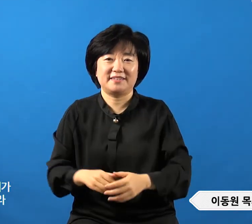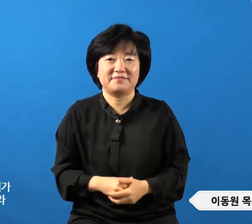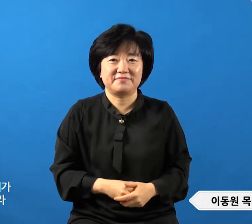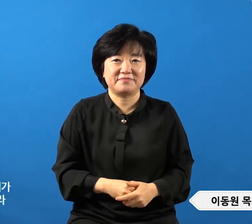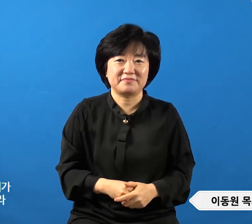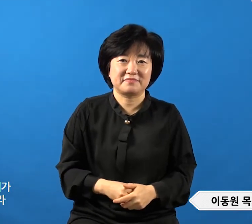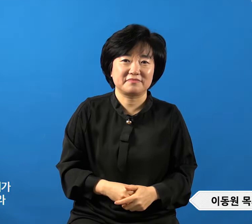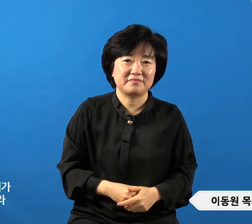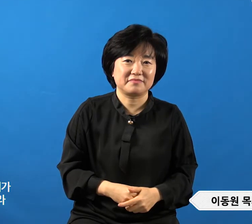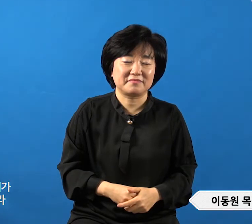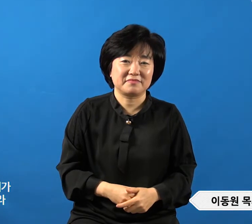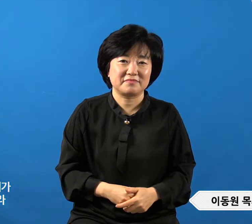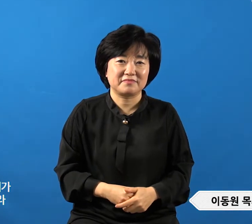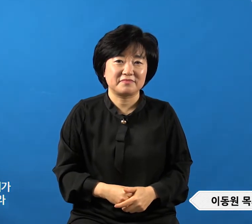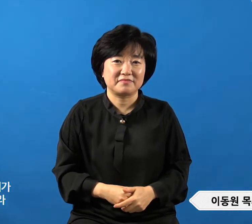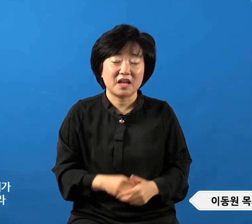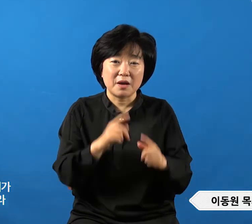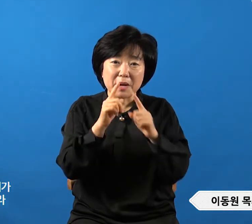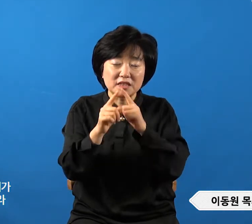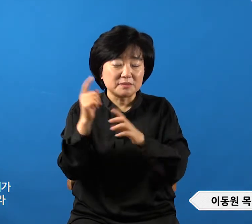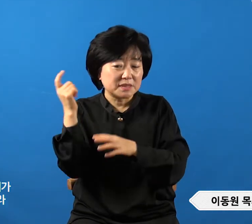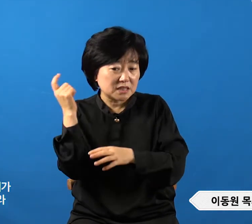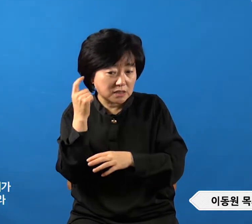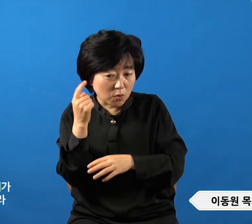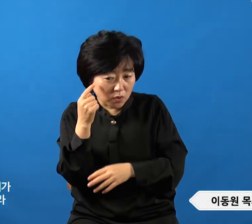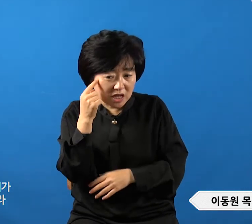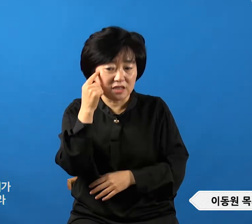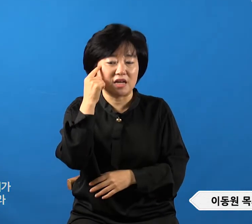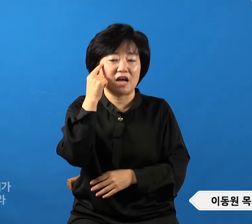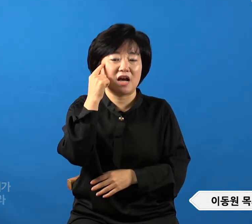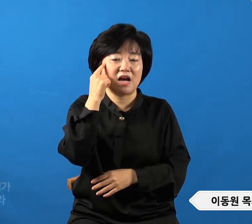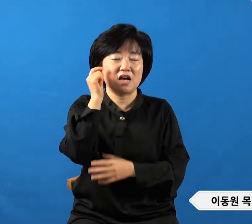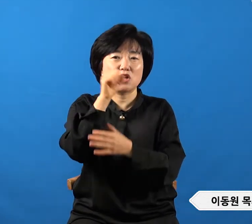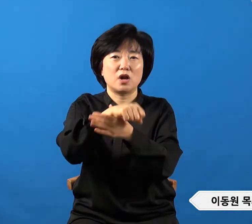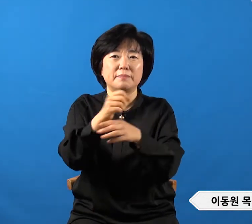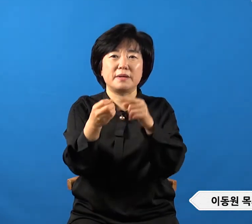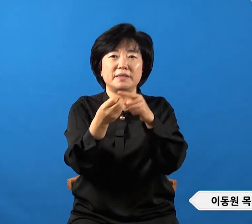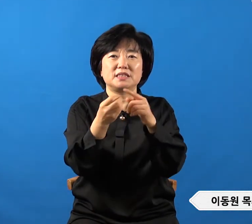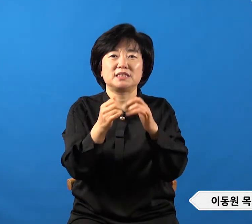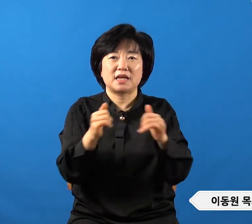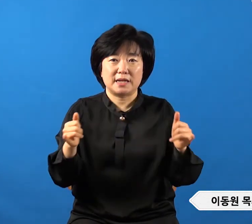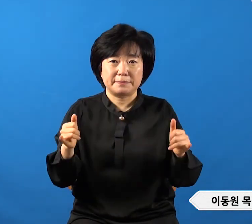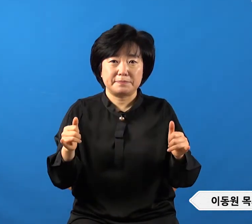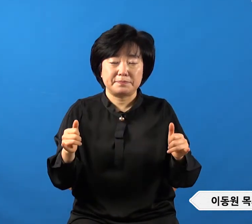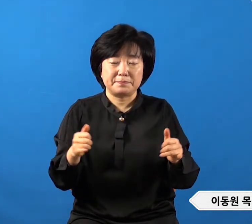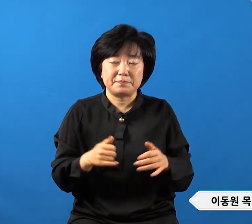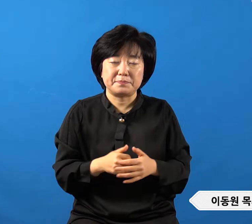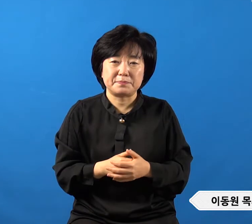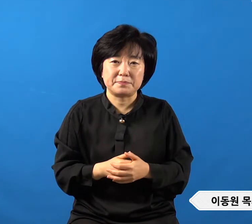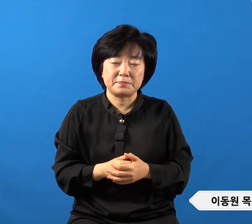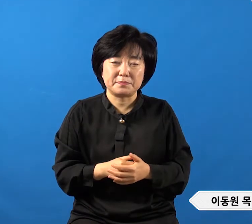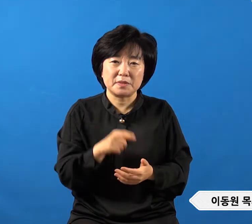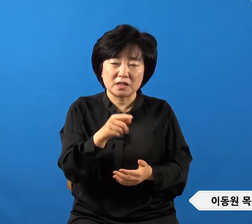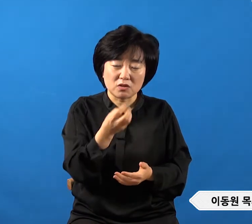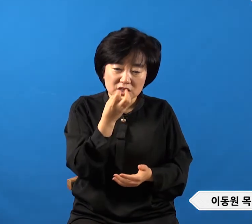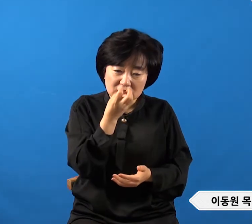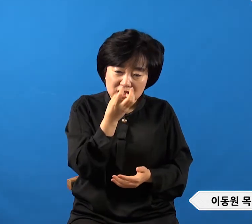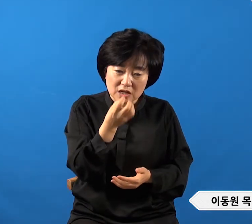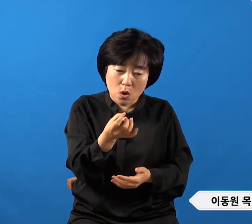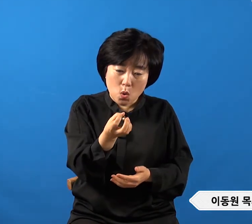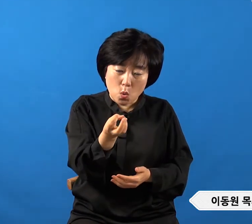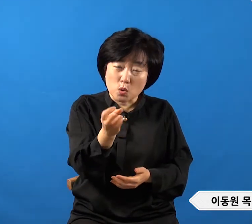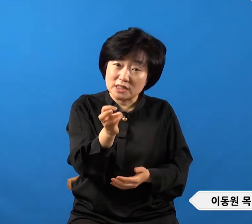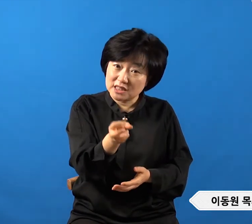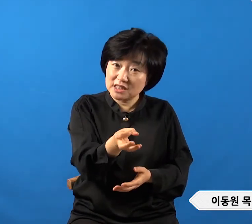되느니라. 자, 그런데 말씀을 듣고 깨달아 열매 맺는 사람, 이게 곡식이다,